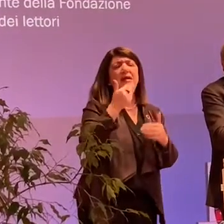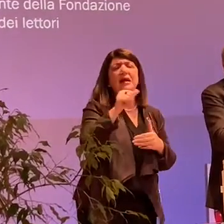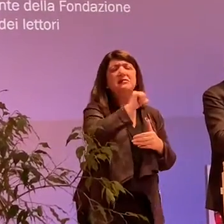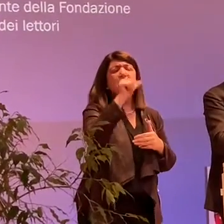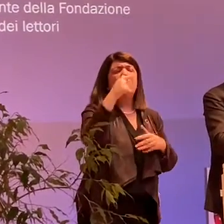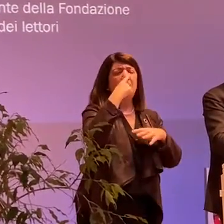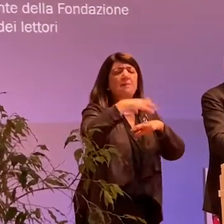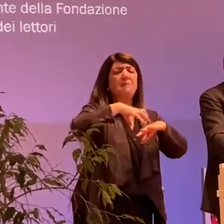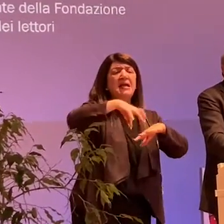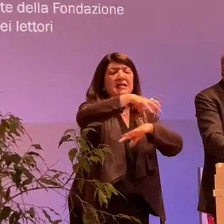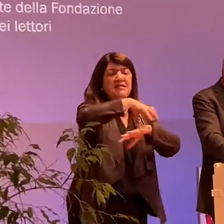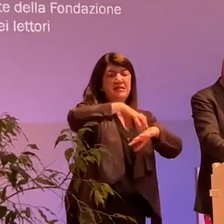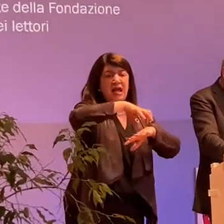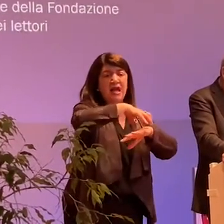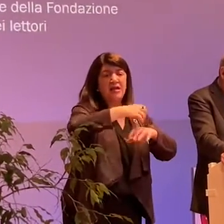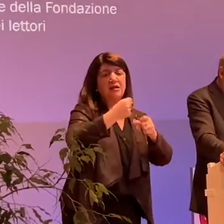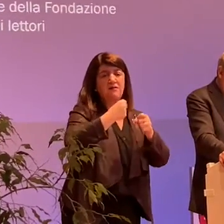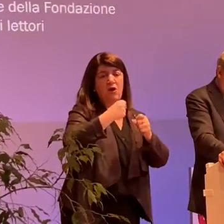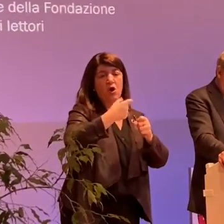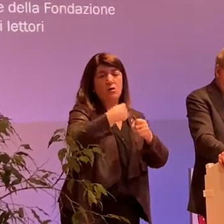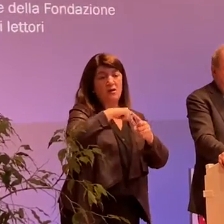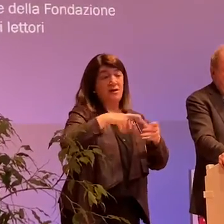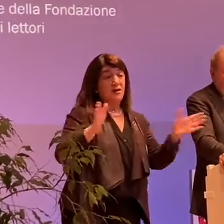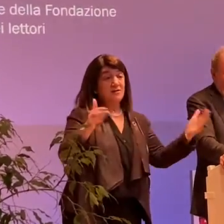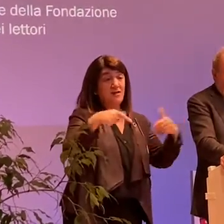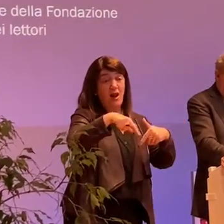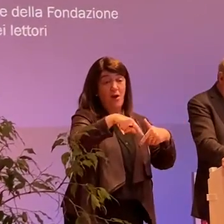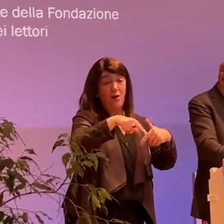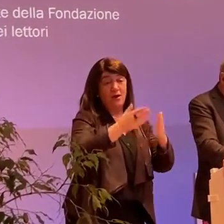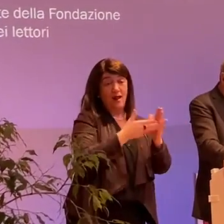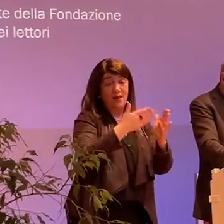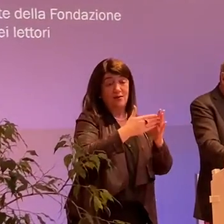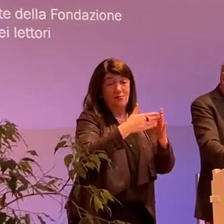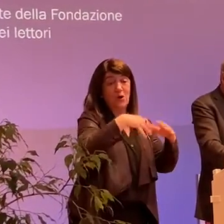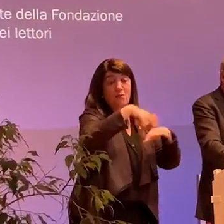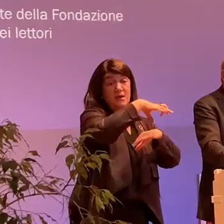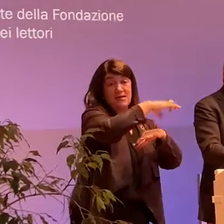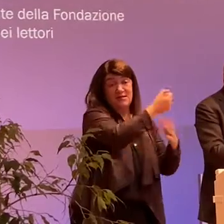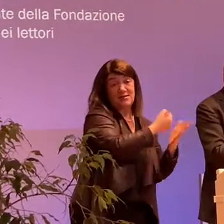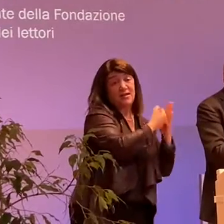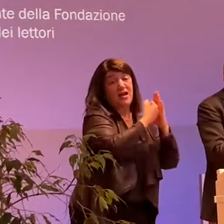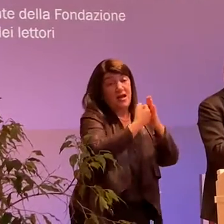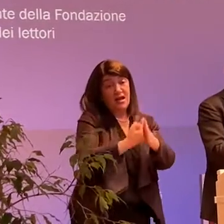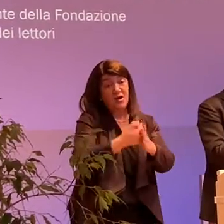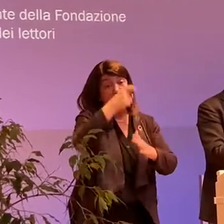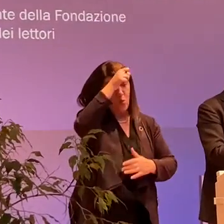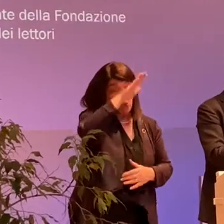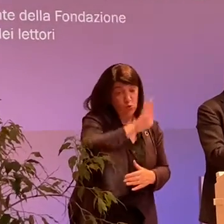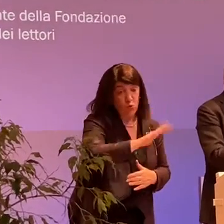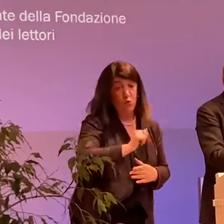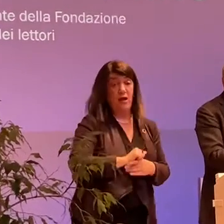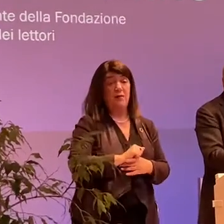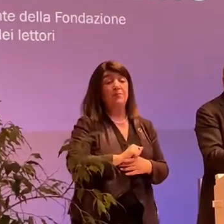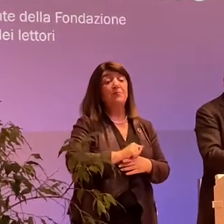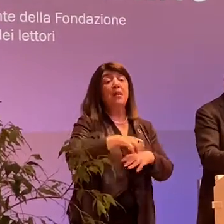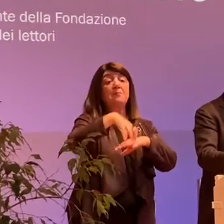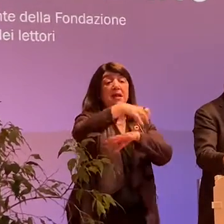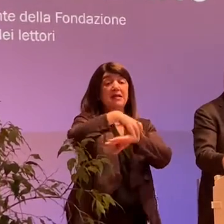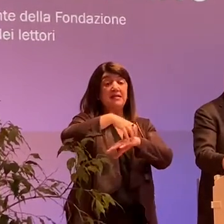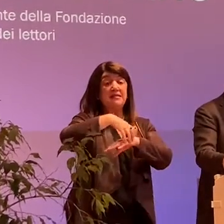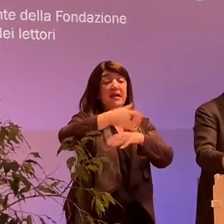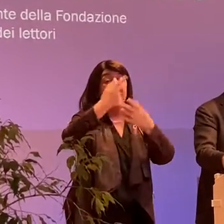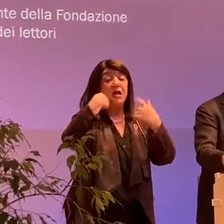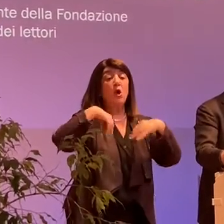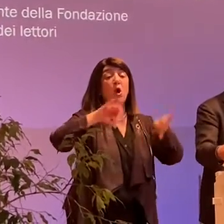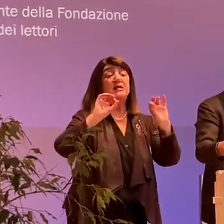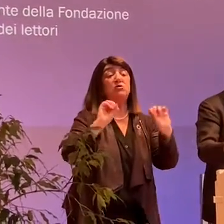aveva anticipato prima Silvio Viale, il Ministero per la Cultura, il Ministero dell'Istruzione, spero di non